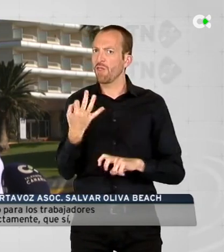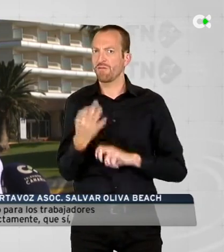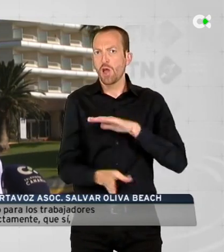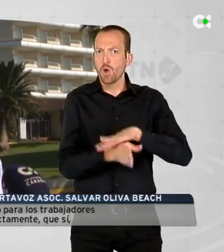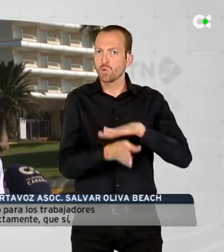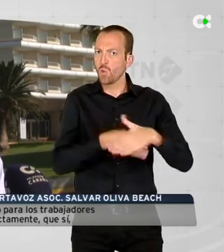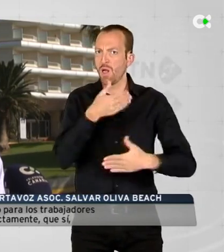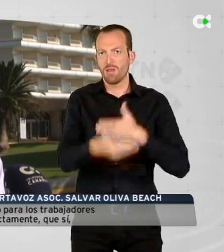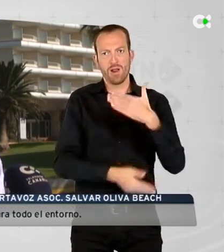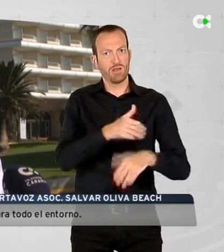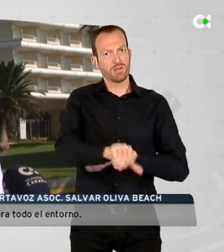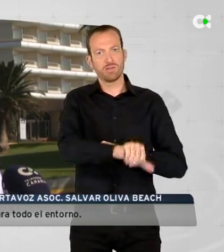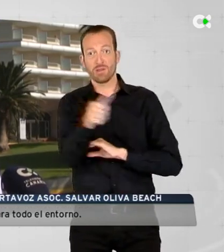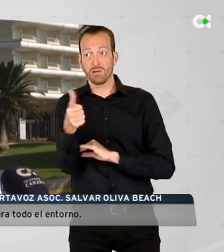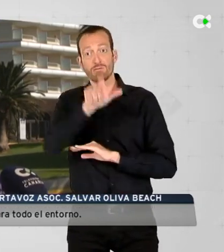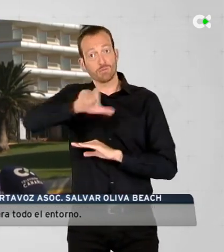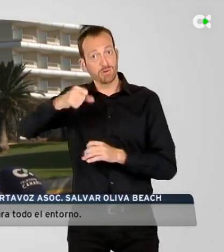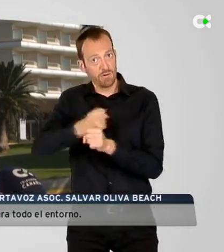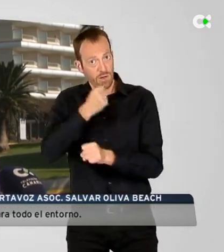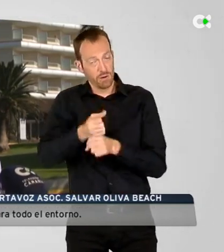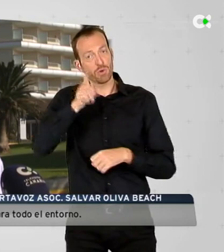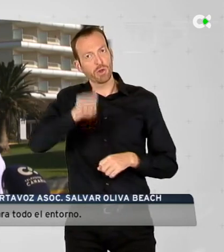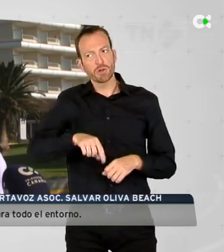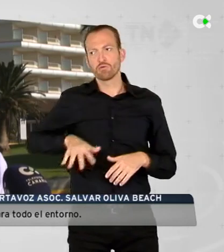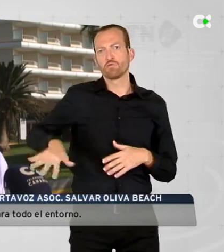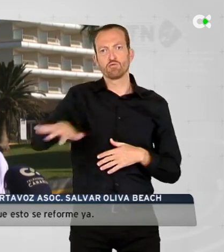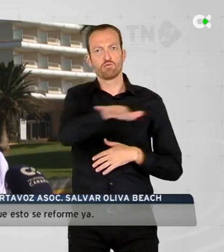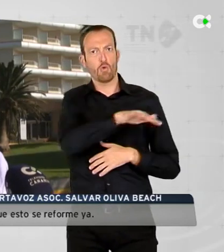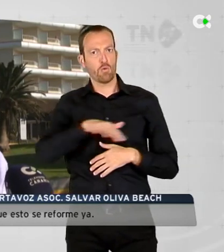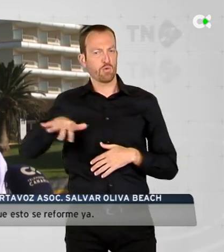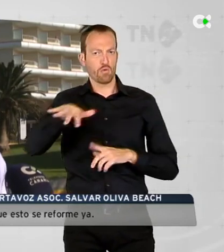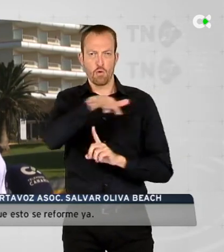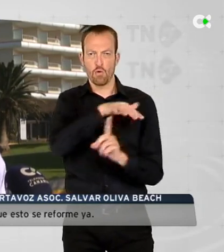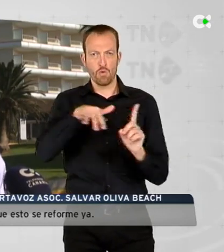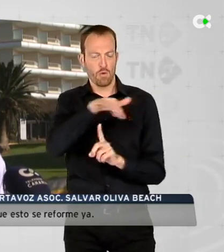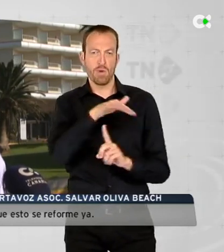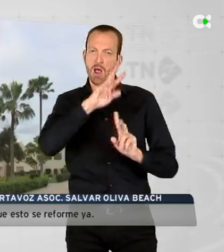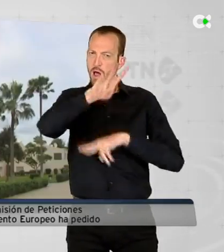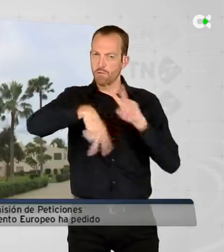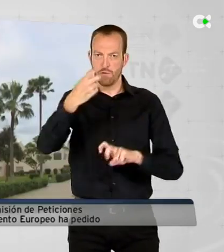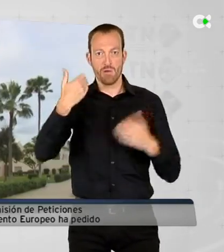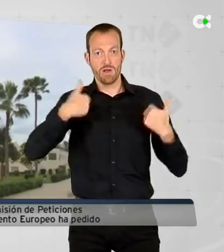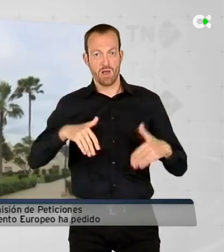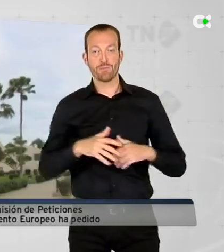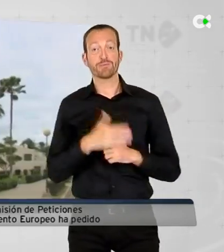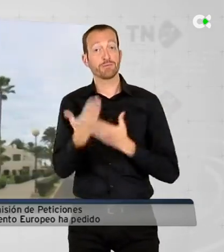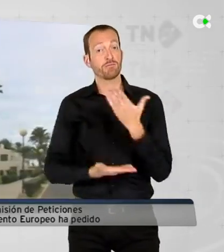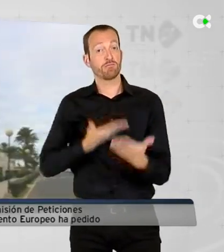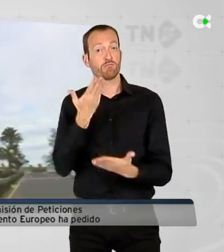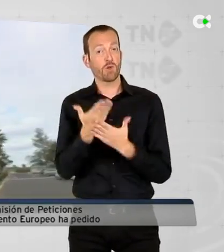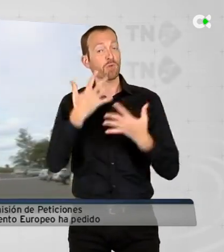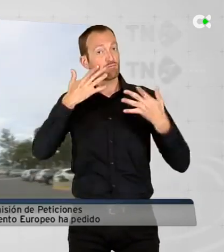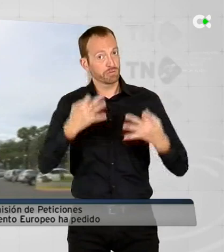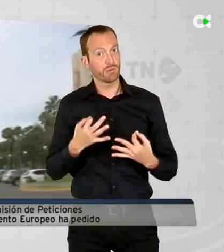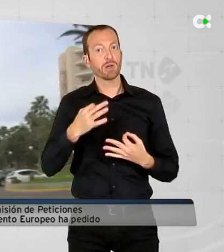trabajadores directamente, que sí, pero sobre todo para todo el entorno que es vital que esto se reforme ya. Reivindicaciones que han sido